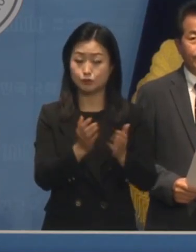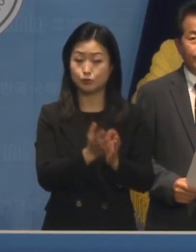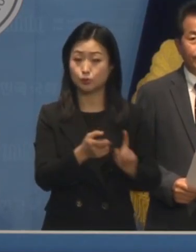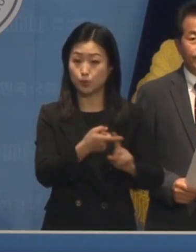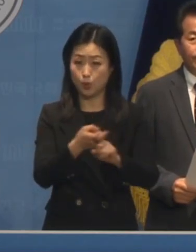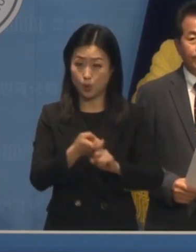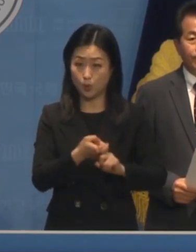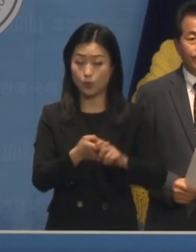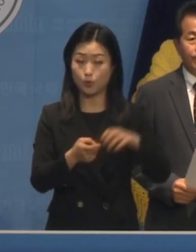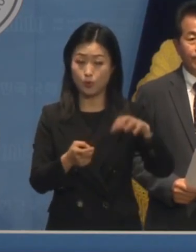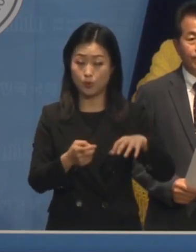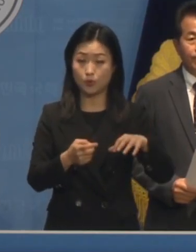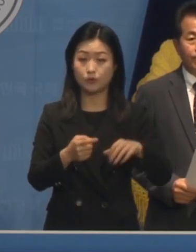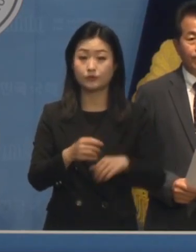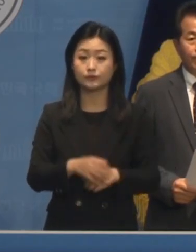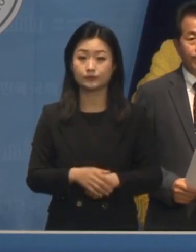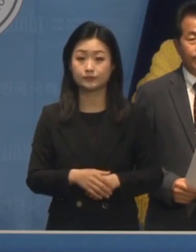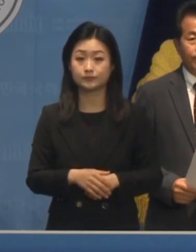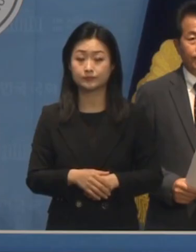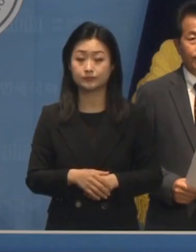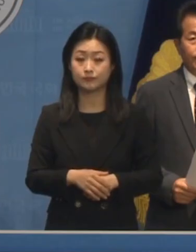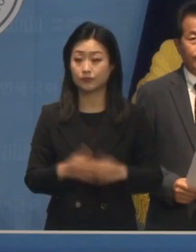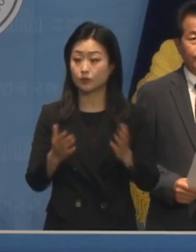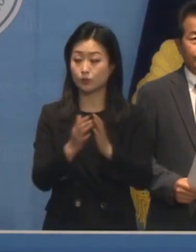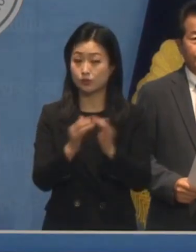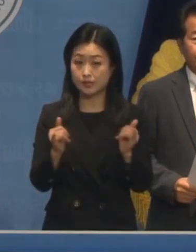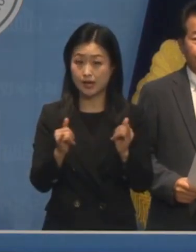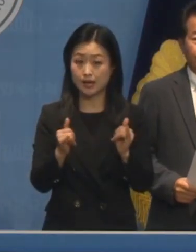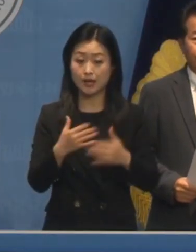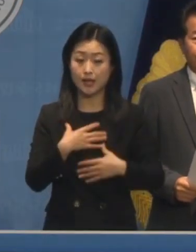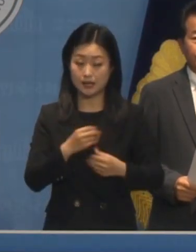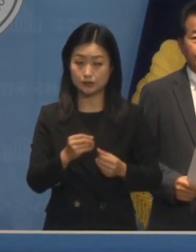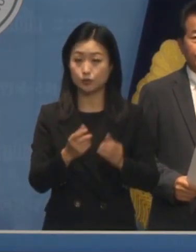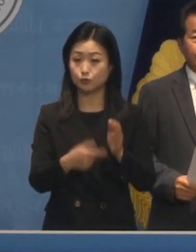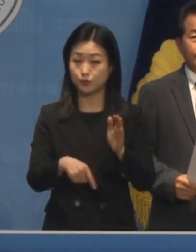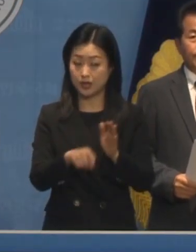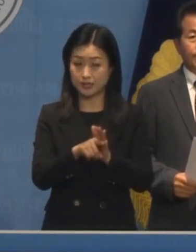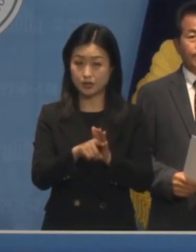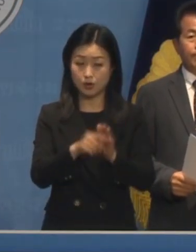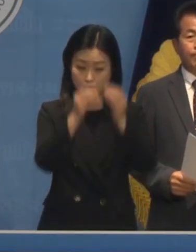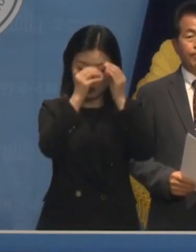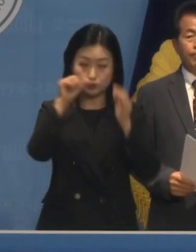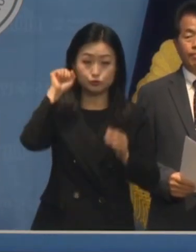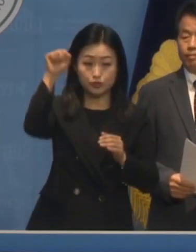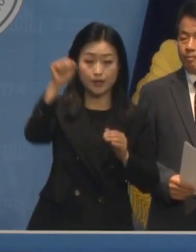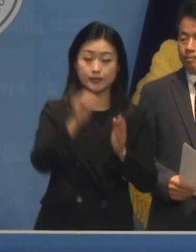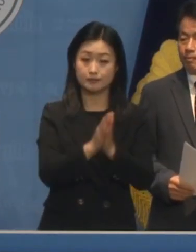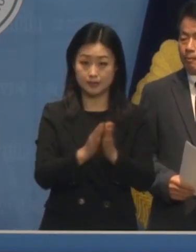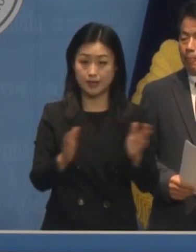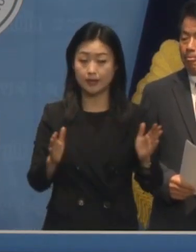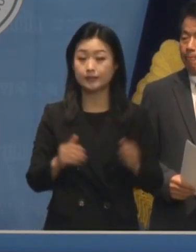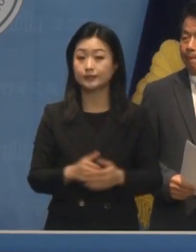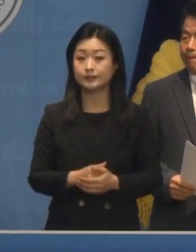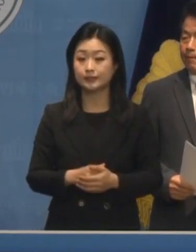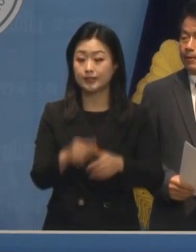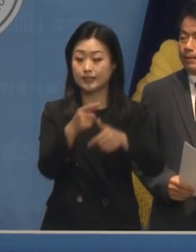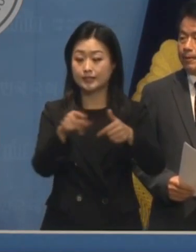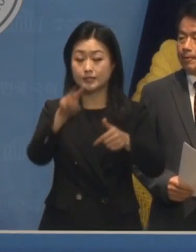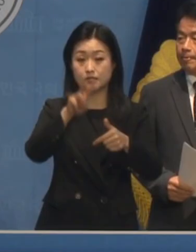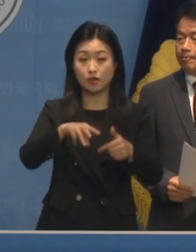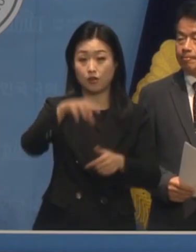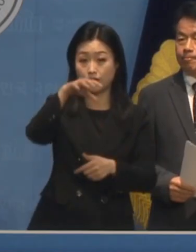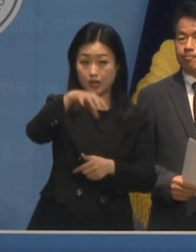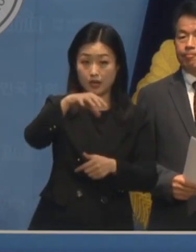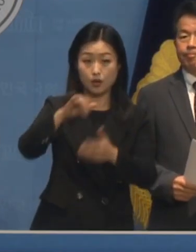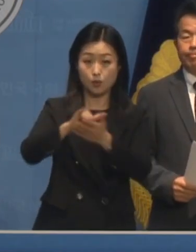공공노조 인천공 지역 지분은 노동자 심의 안전을 위해 투쟁해 나섰습니다 인정 국제공항공사